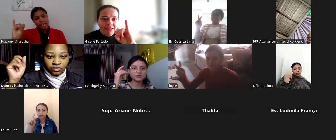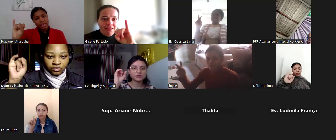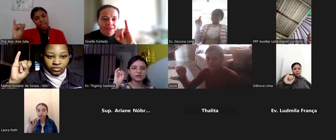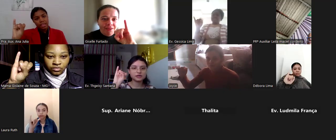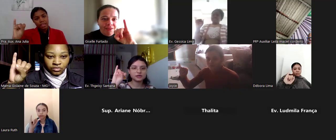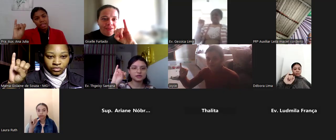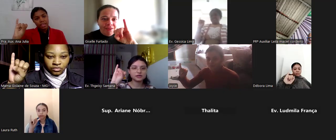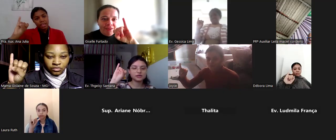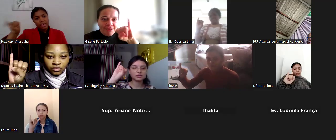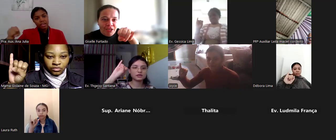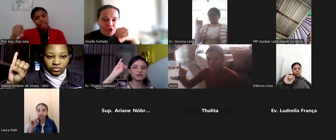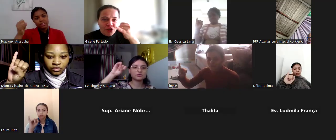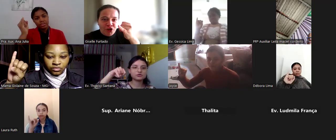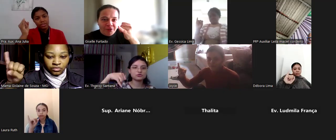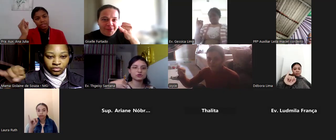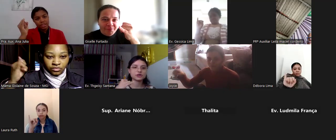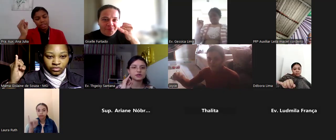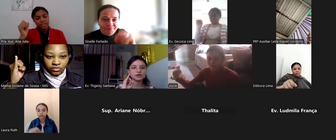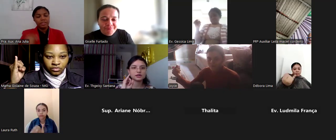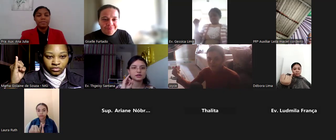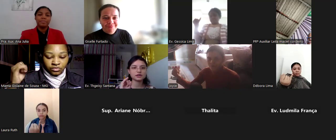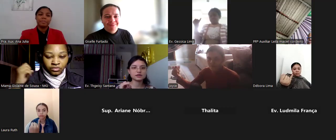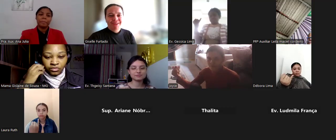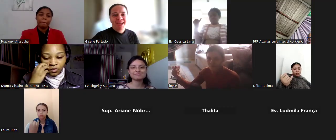I, J. Ok?